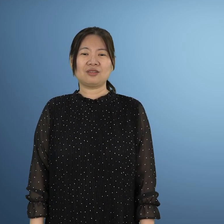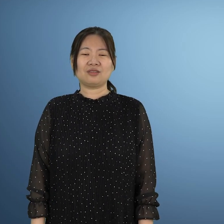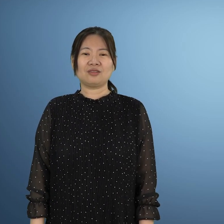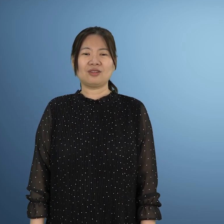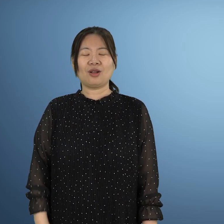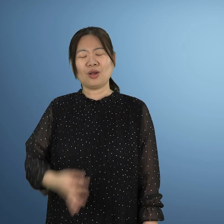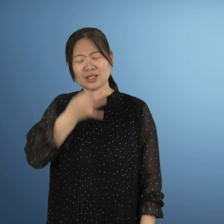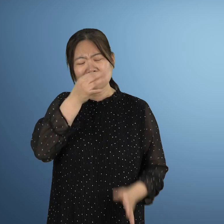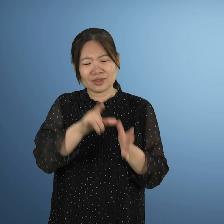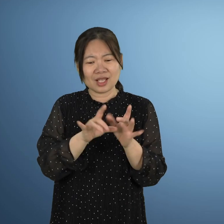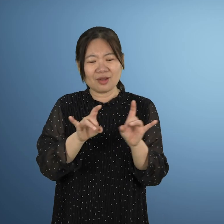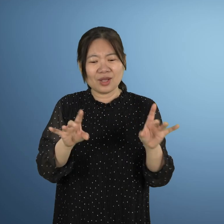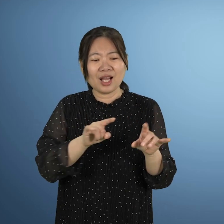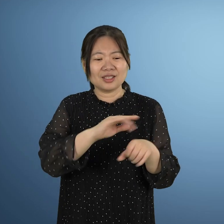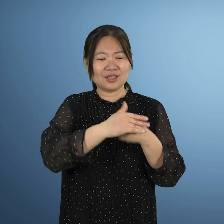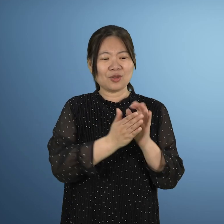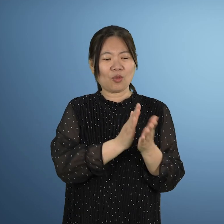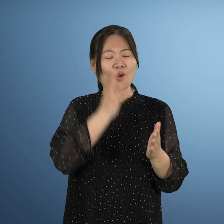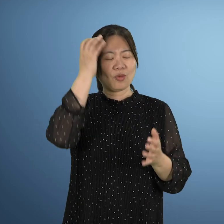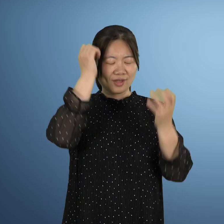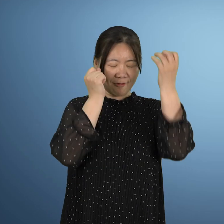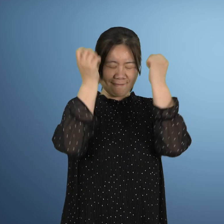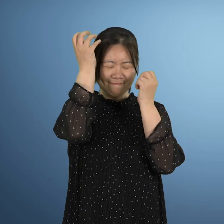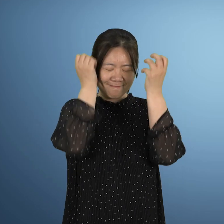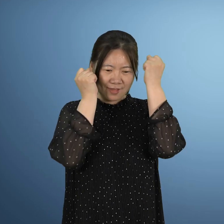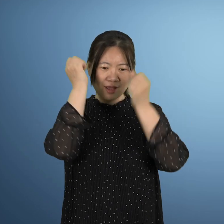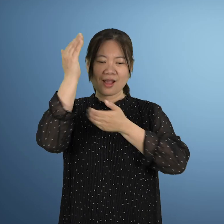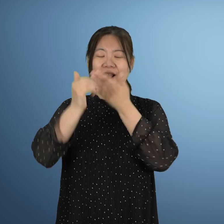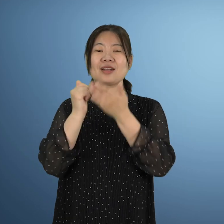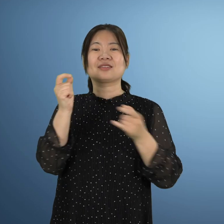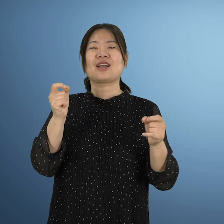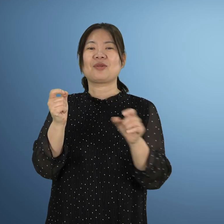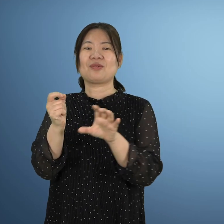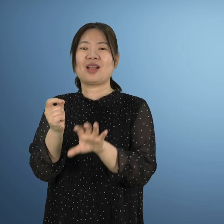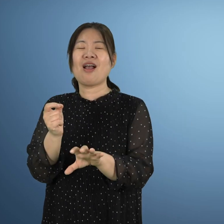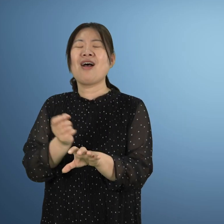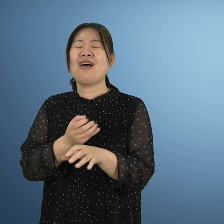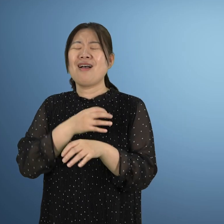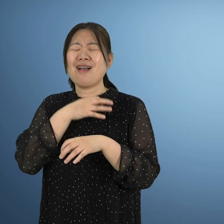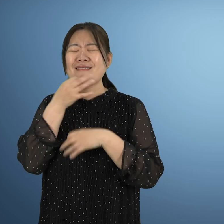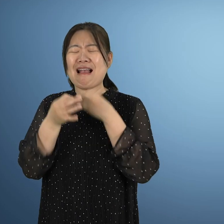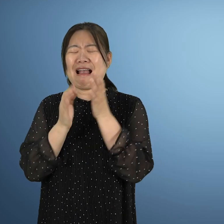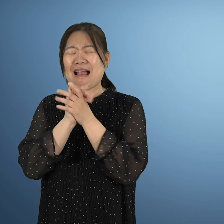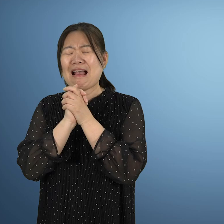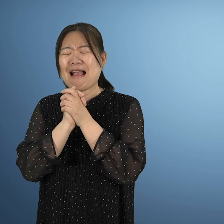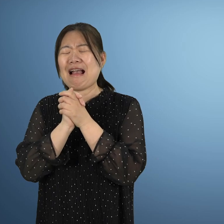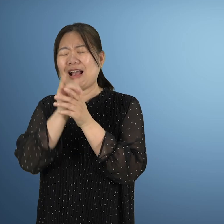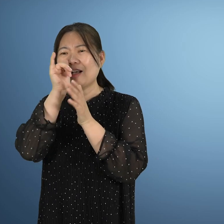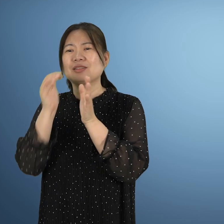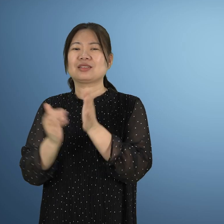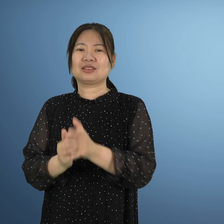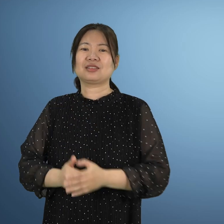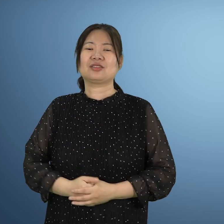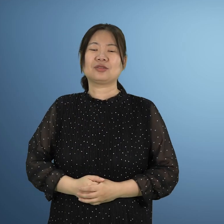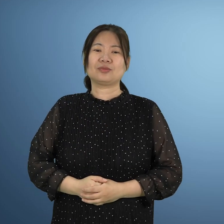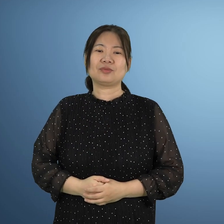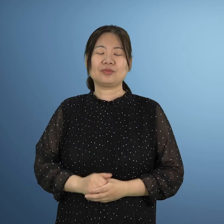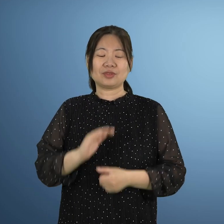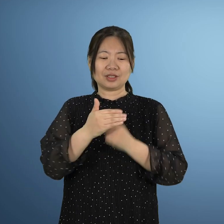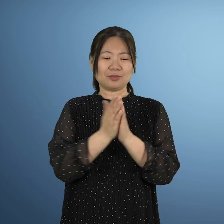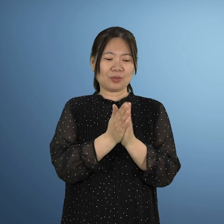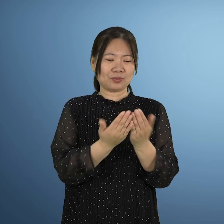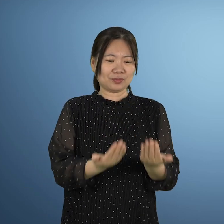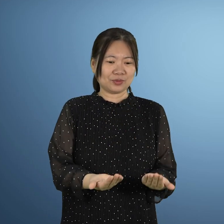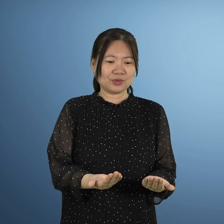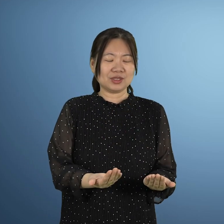우리 힘겨울 때마다 이 본문 외워들고 하나님 앞에 부르짖죠. 그런데 이